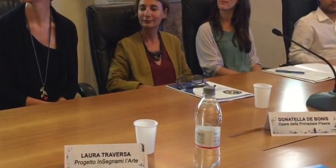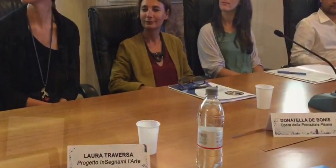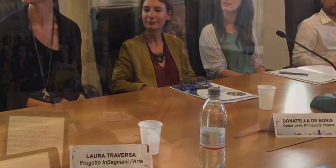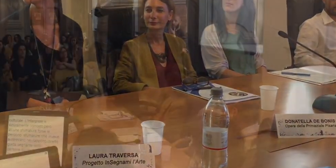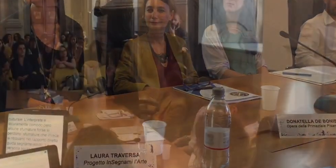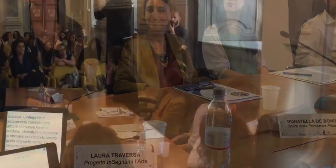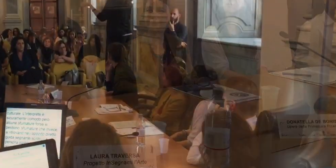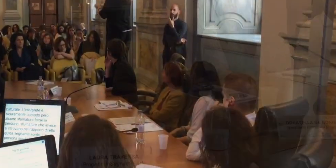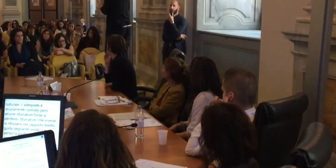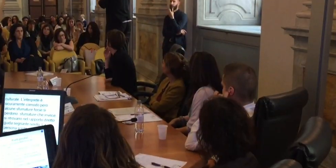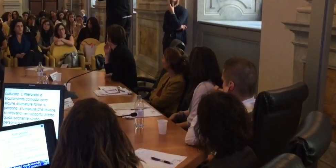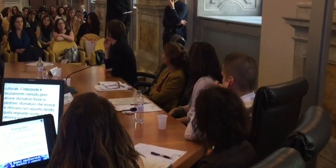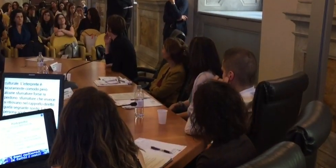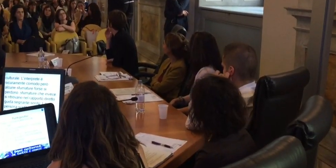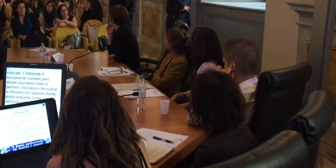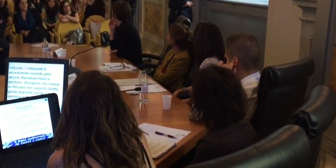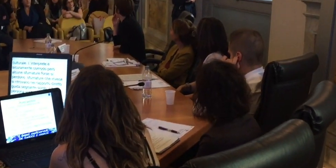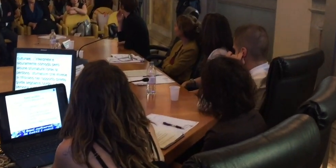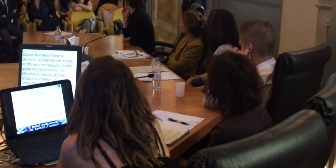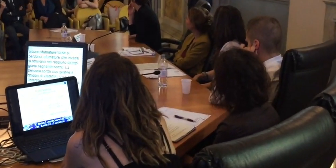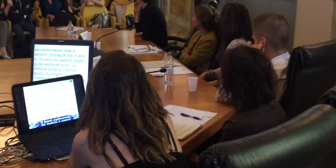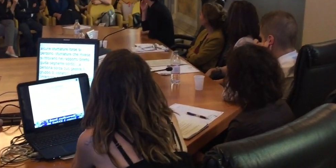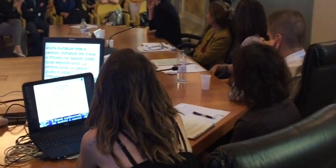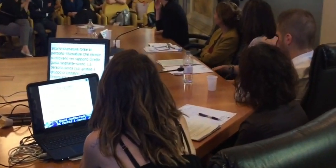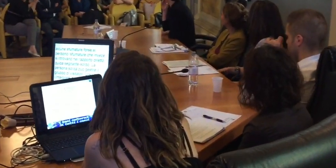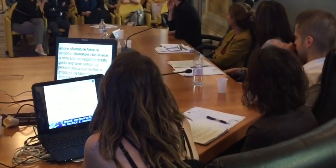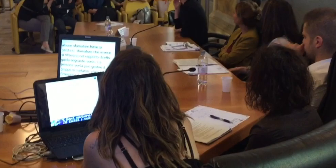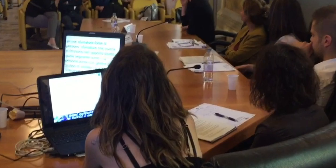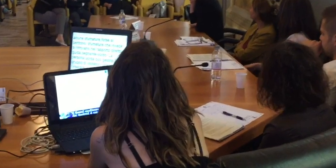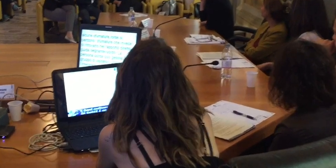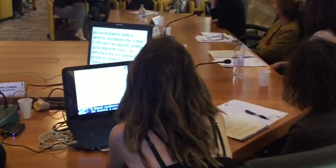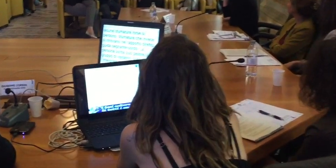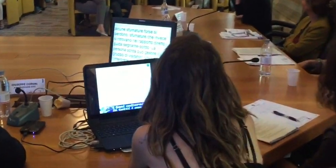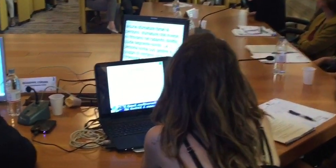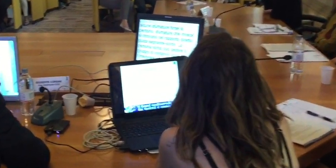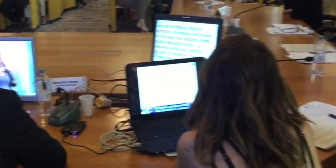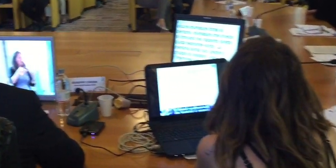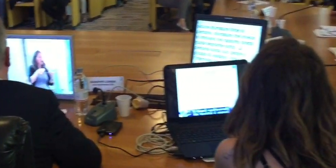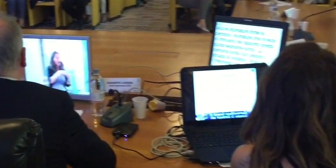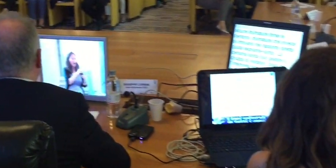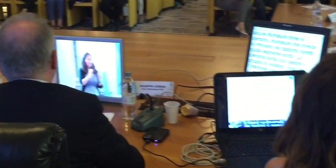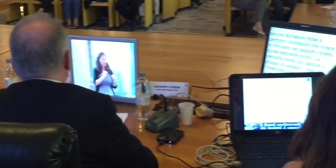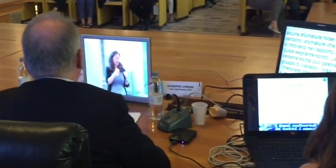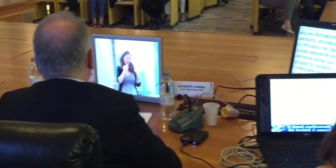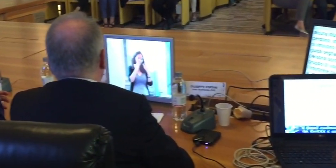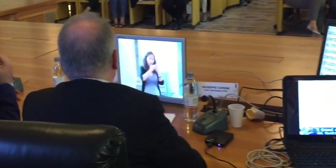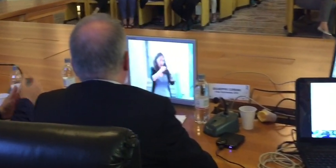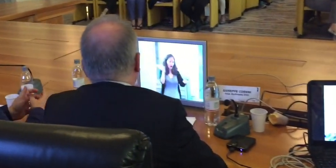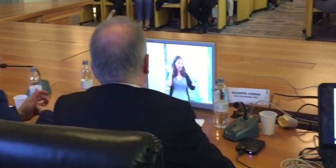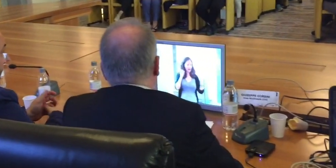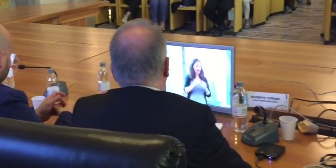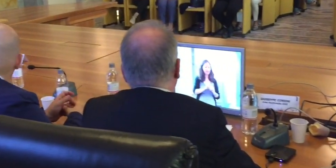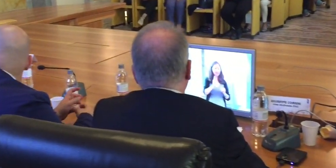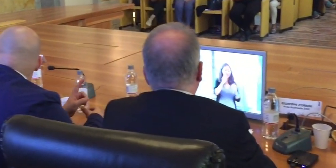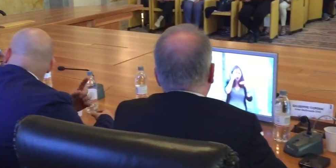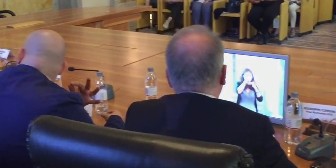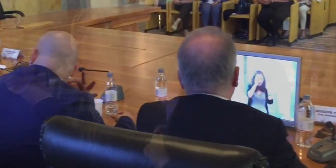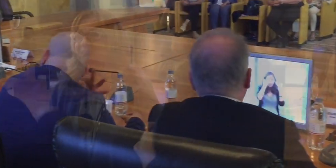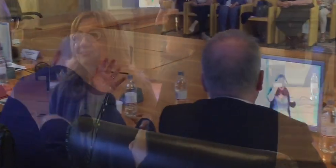Come sostituità ai sordi, adulti, ai sordocetti, ai bambini sordi, a chi viene dall'estero la possibilità di avere questi video che vengono